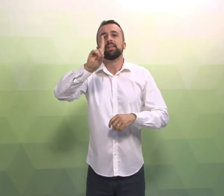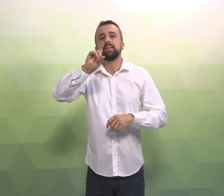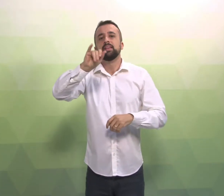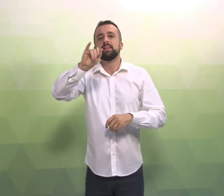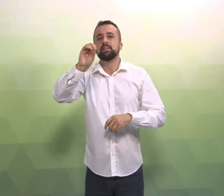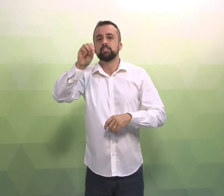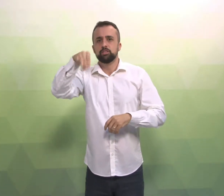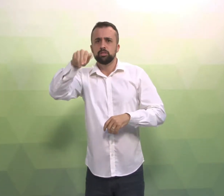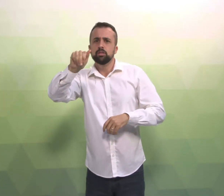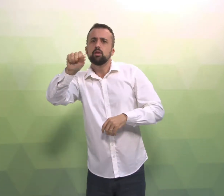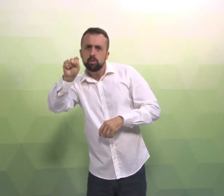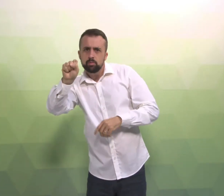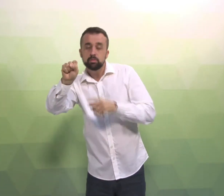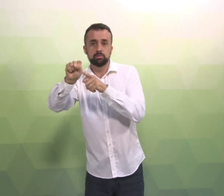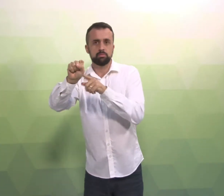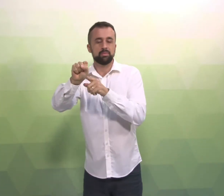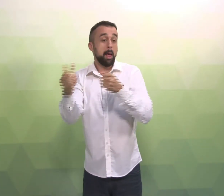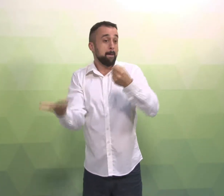línguas ou idiomas,